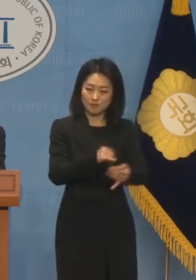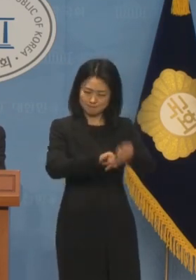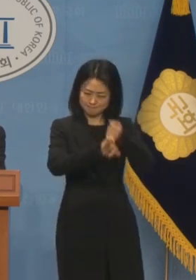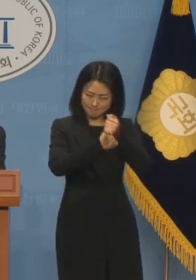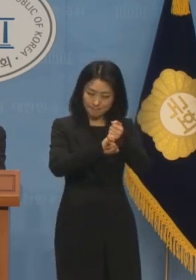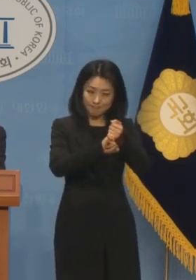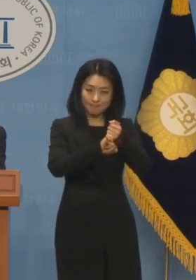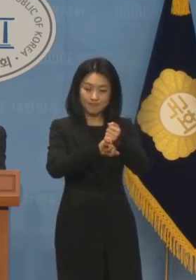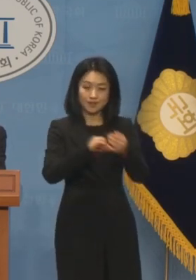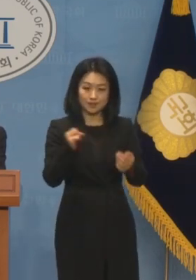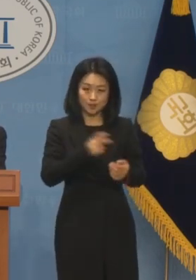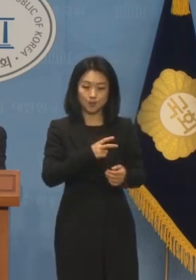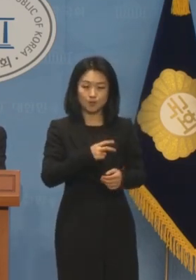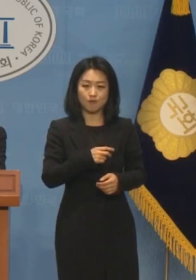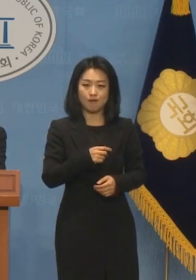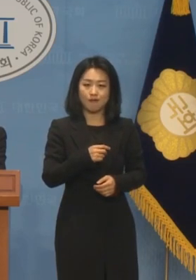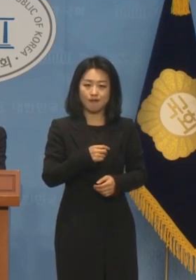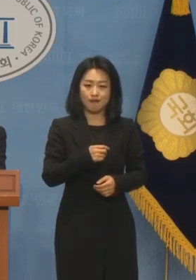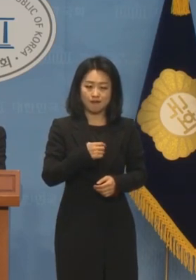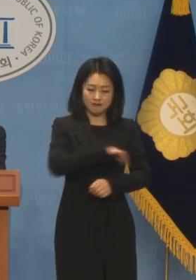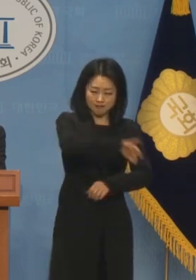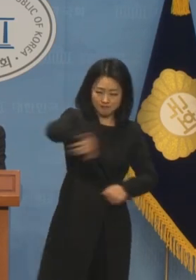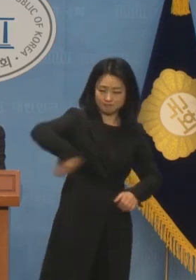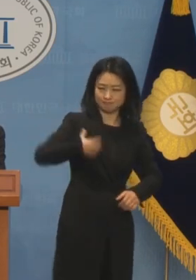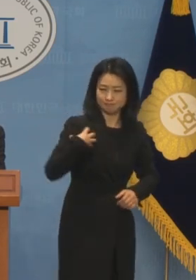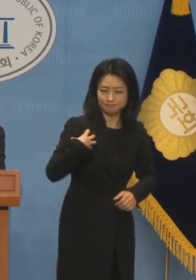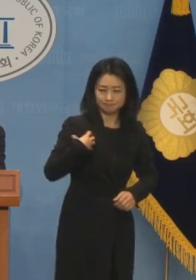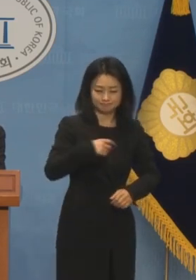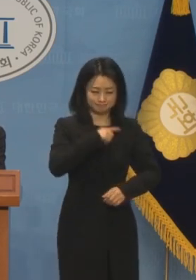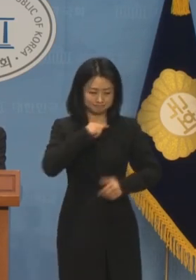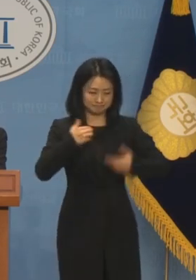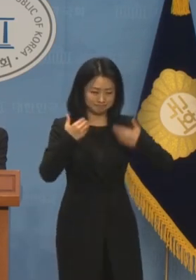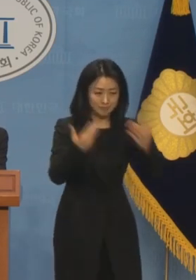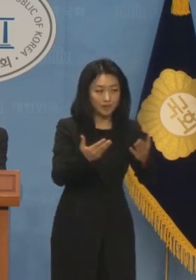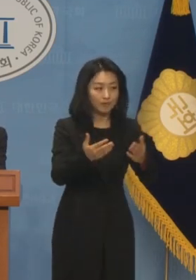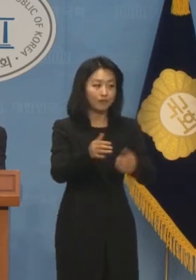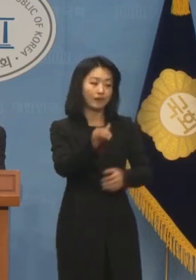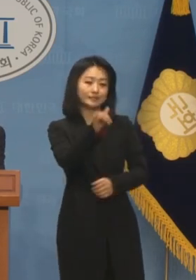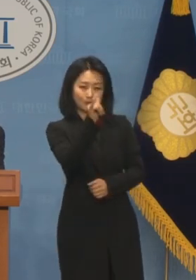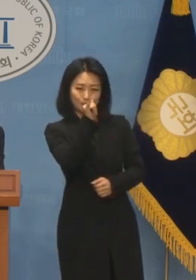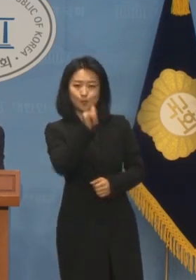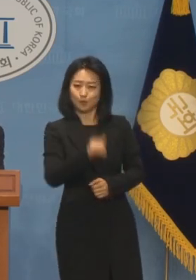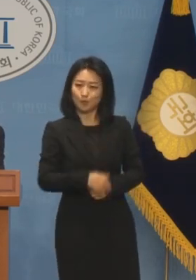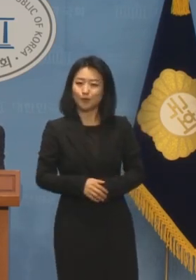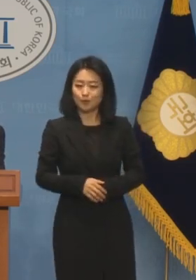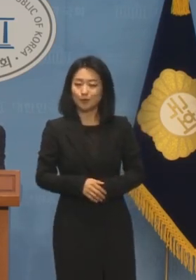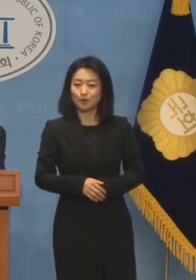약속, 의리, 헌신이라는 단어들이 떠오릅니다.